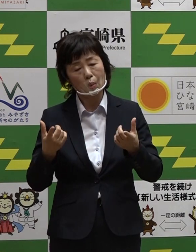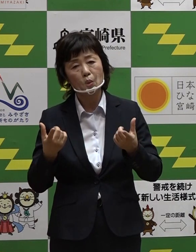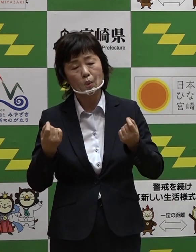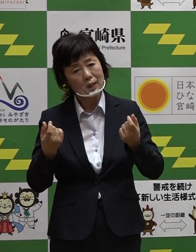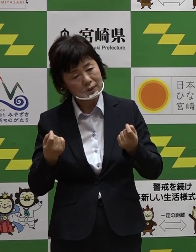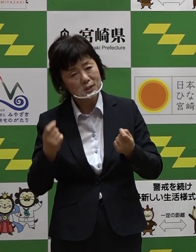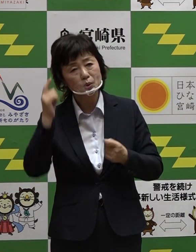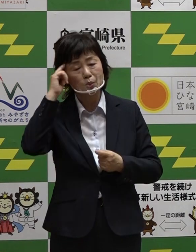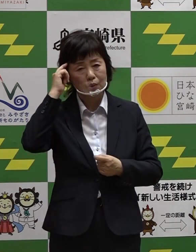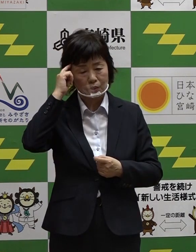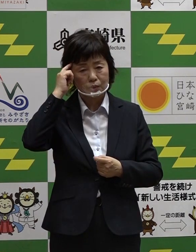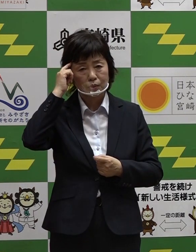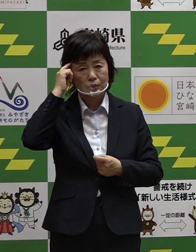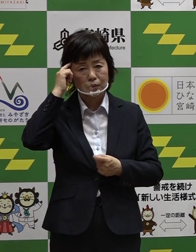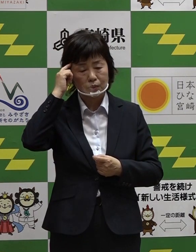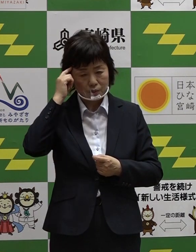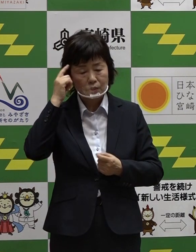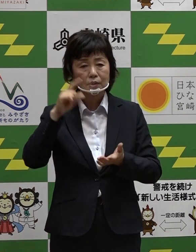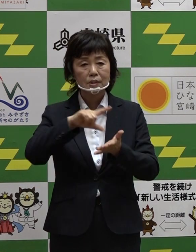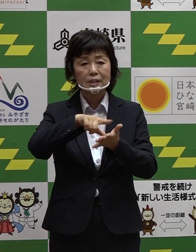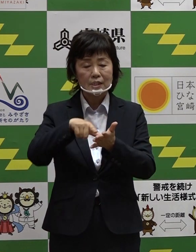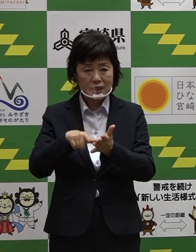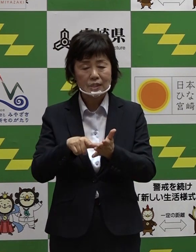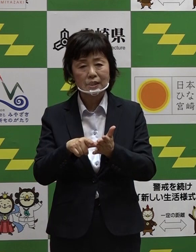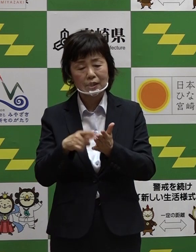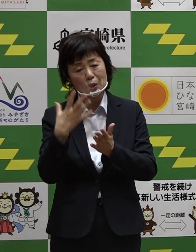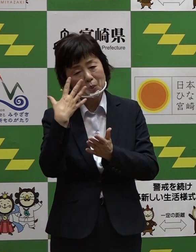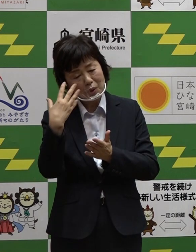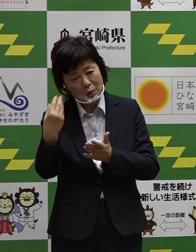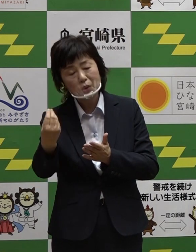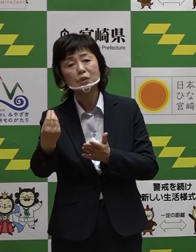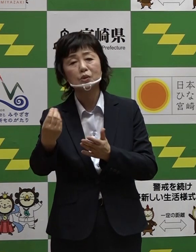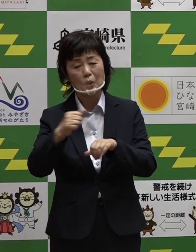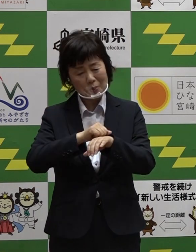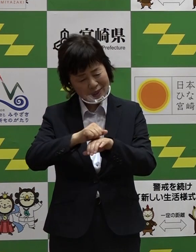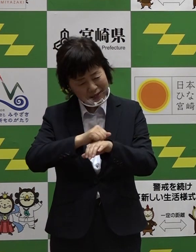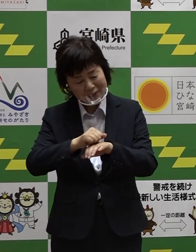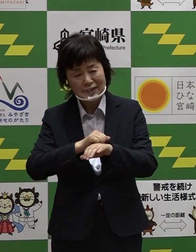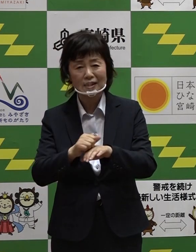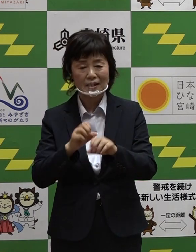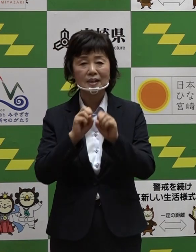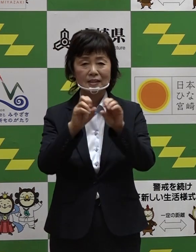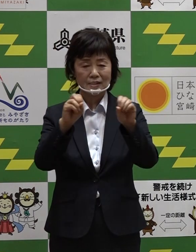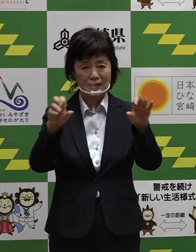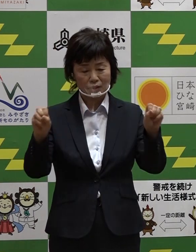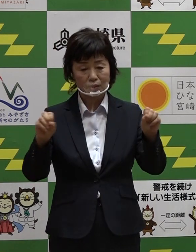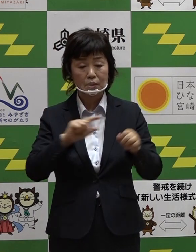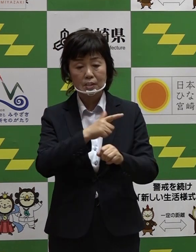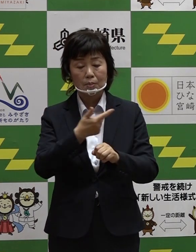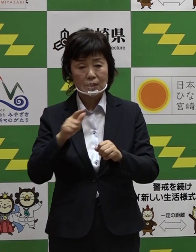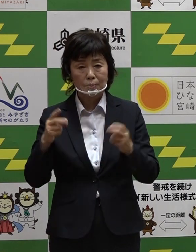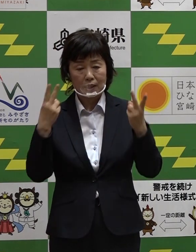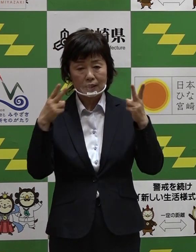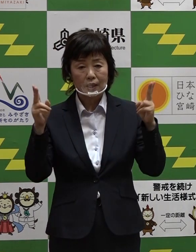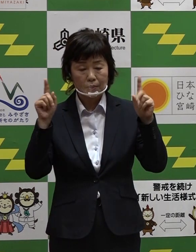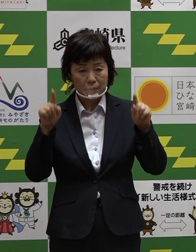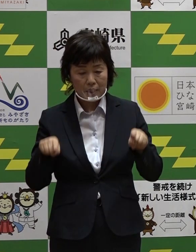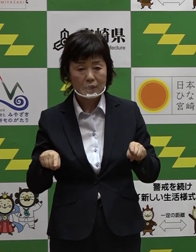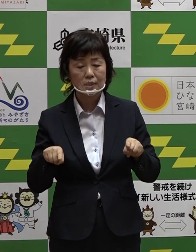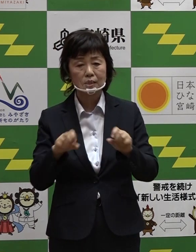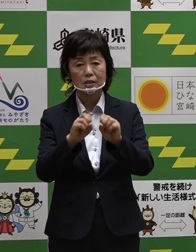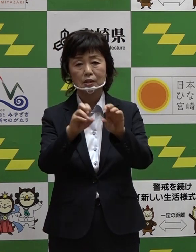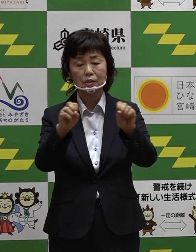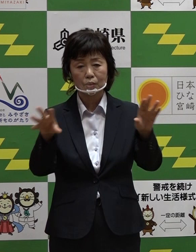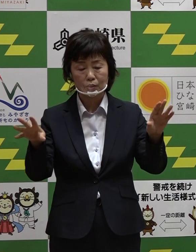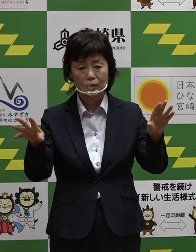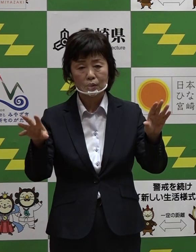えております。地域の魅力を磨いて発信をしていく、もちろんさまざまなこういうキャンペーンによるですね、